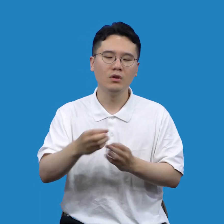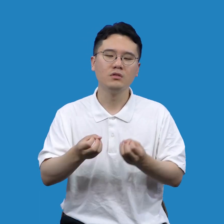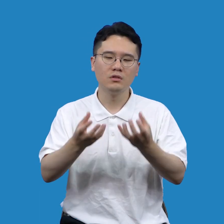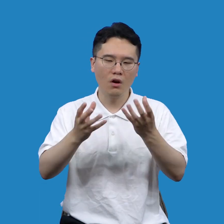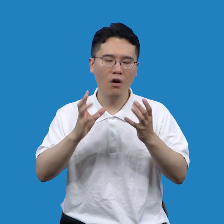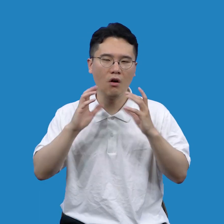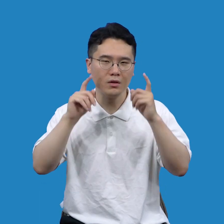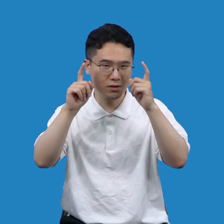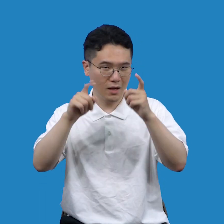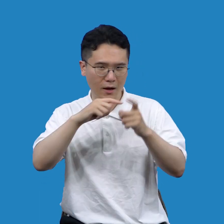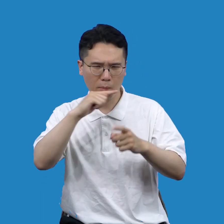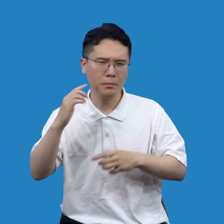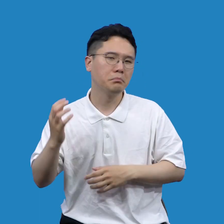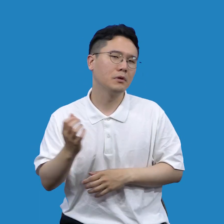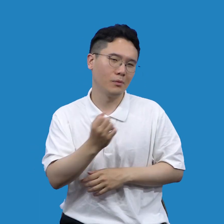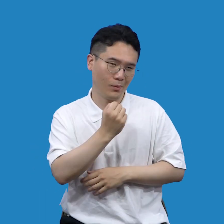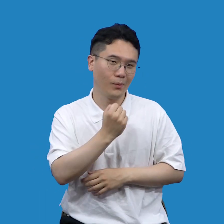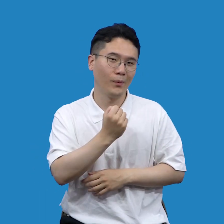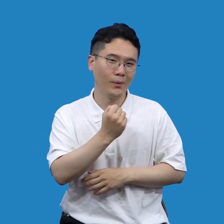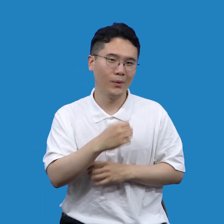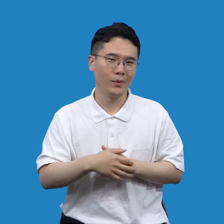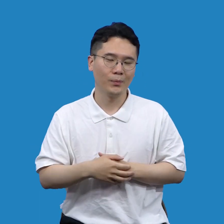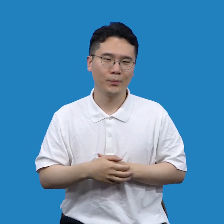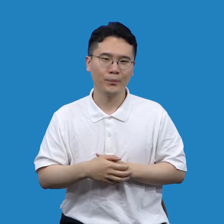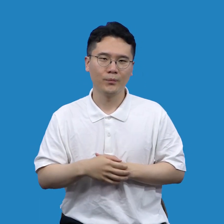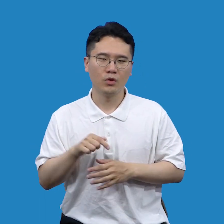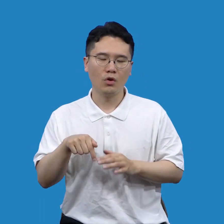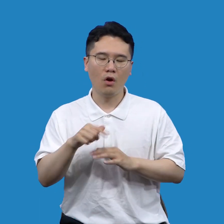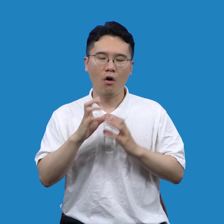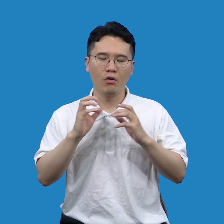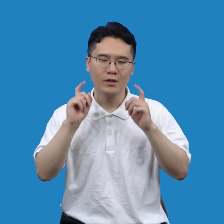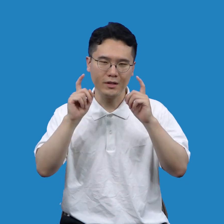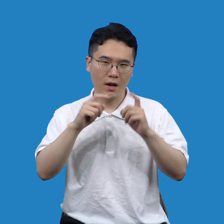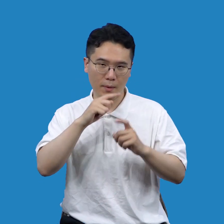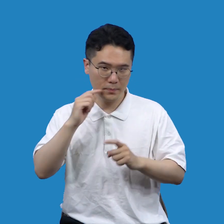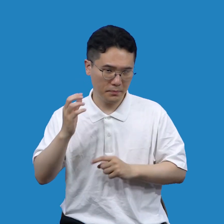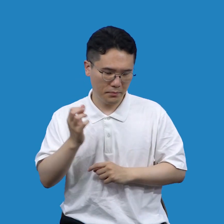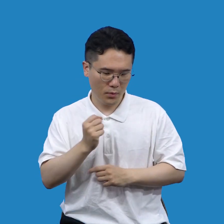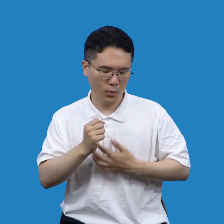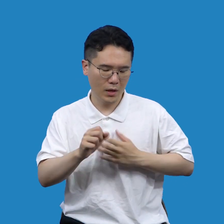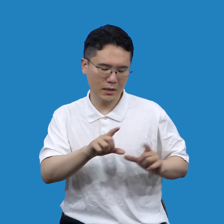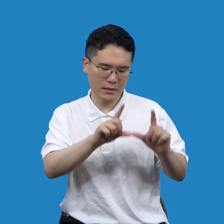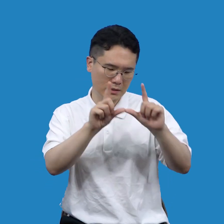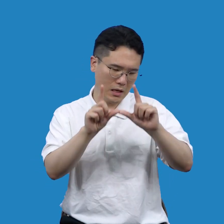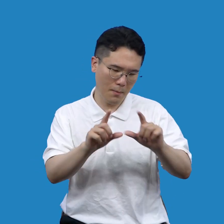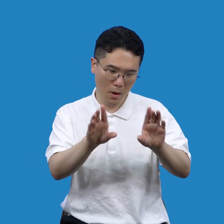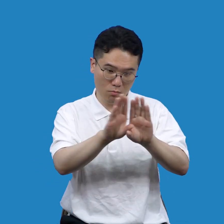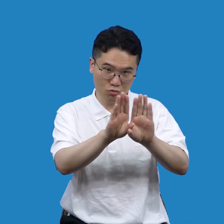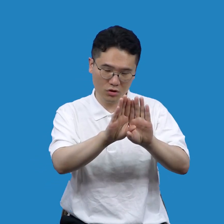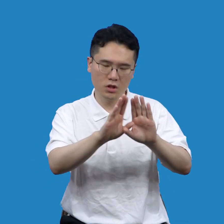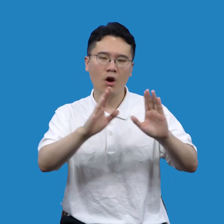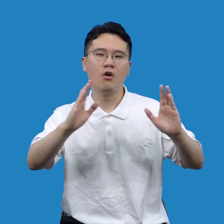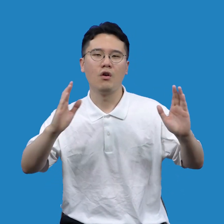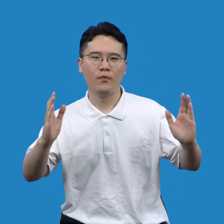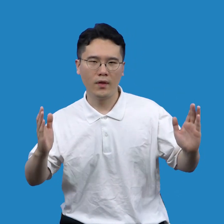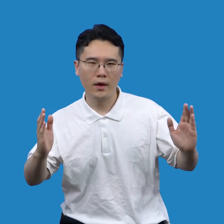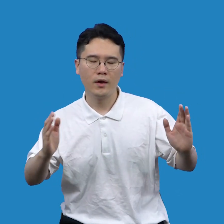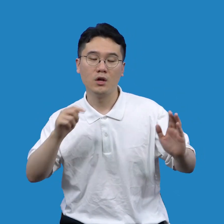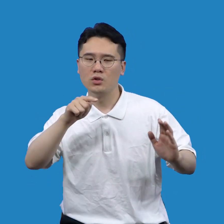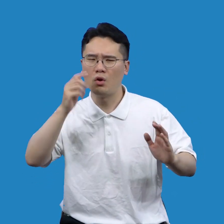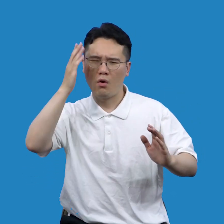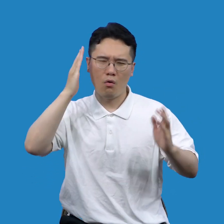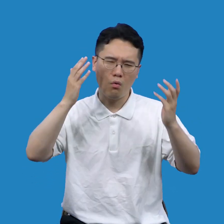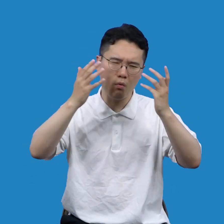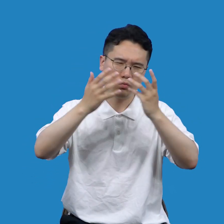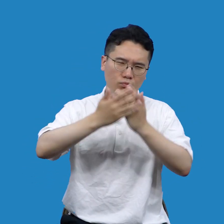있죠. 유월절 어린 양의 피로 나의 삶의 문이 열렸네. 저 어둠의